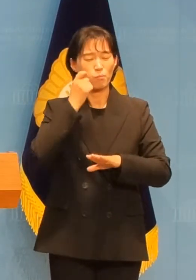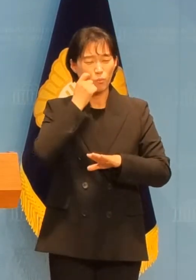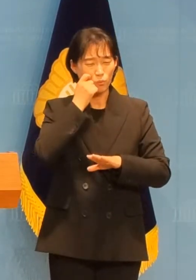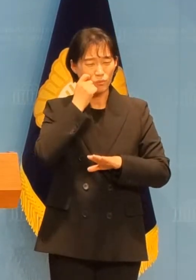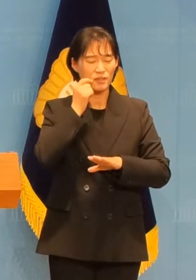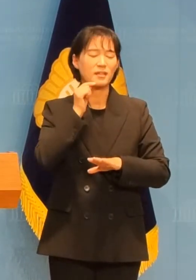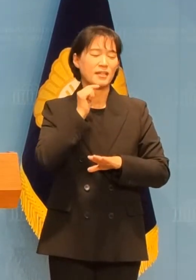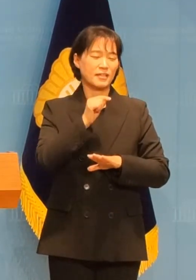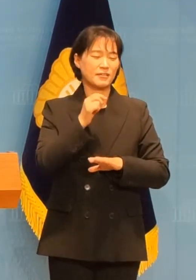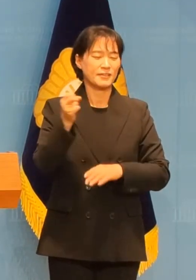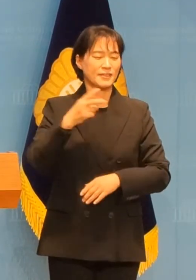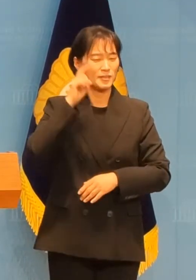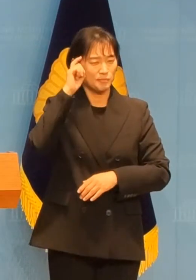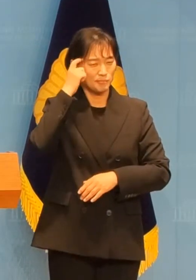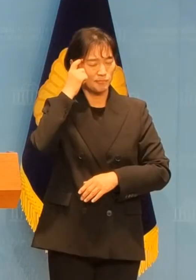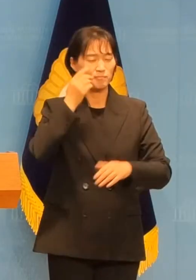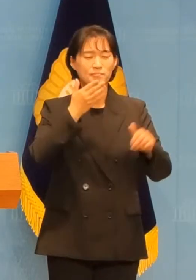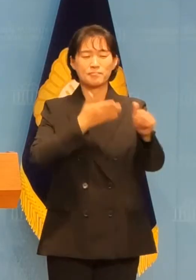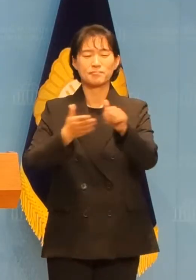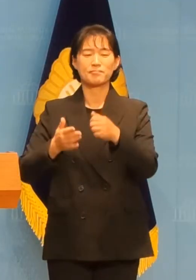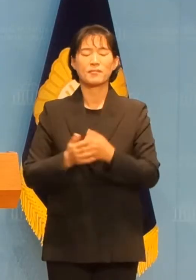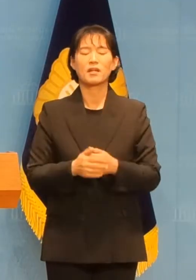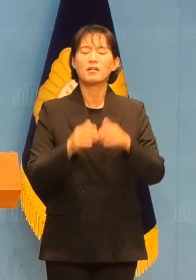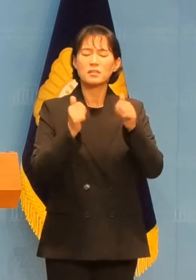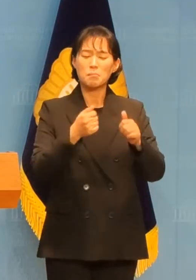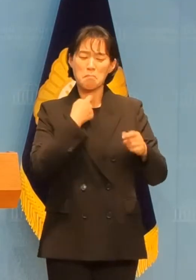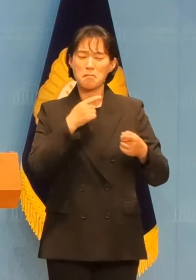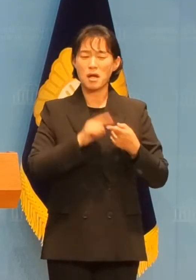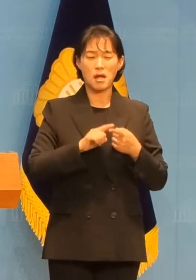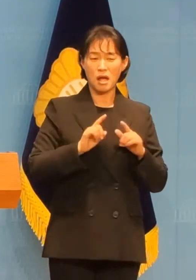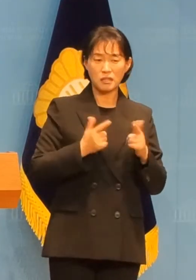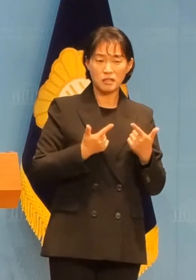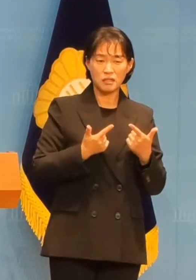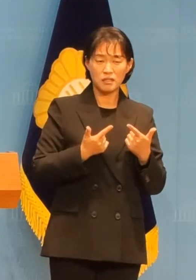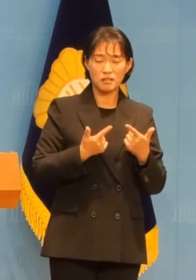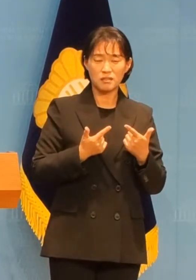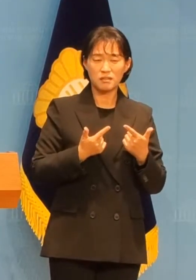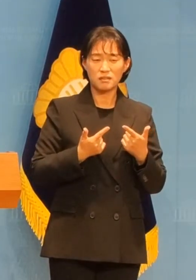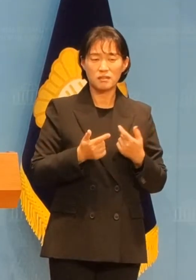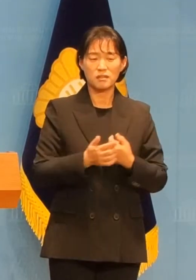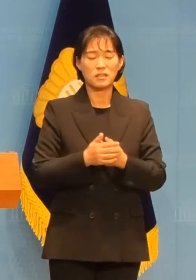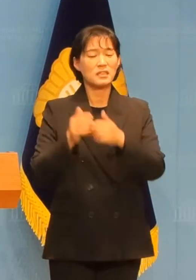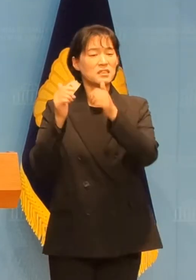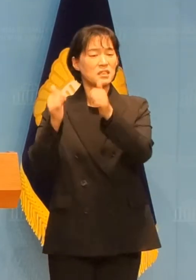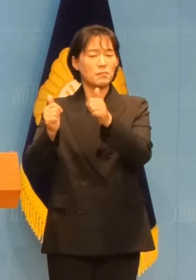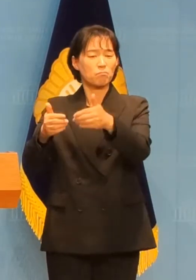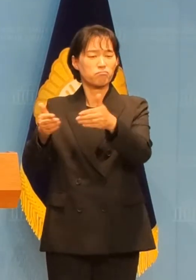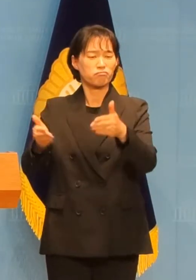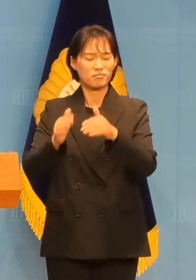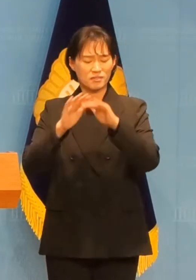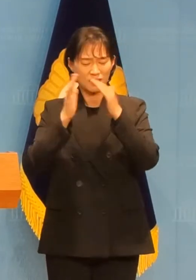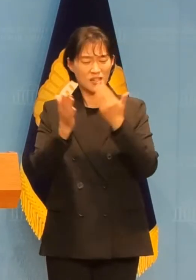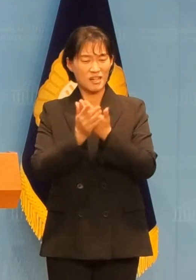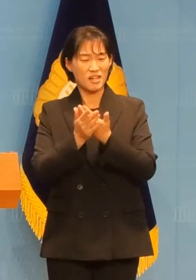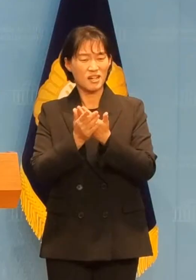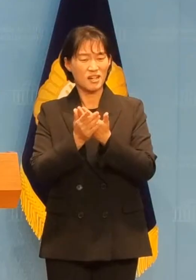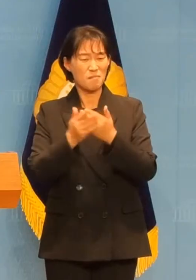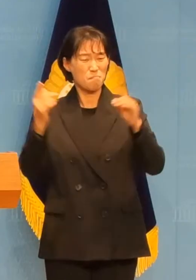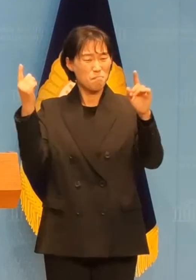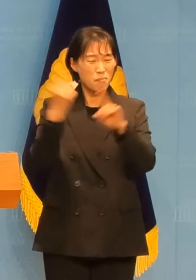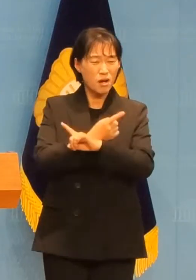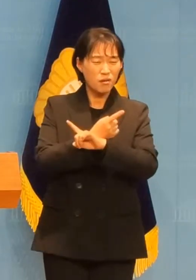진리를 되새겨야 합니다. 재판이 마음에 들지 않는다고 사법부를 통째로